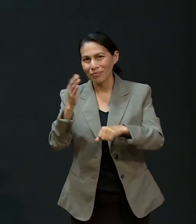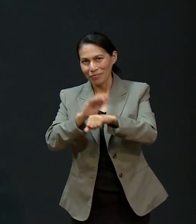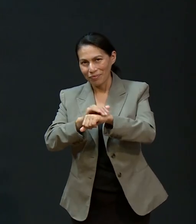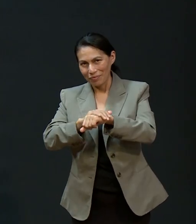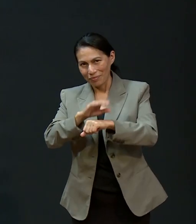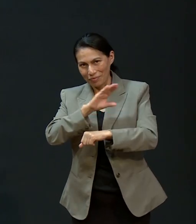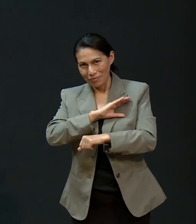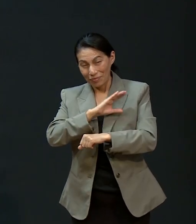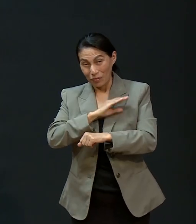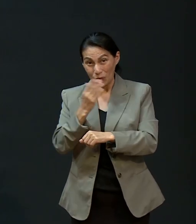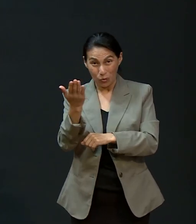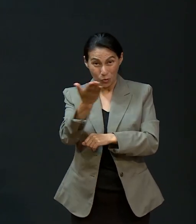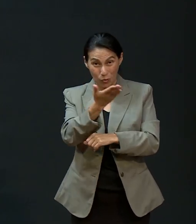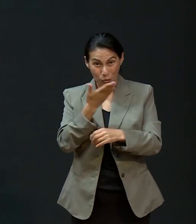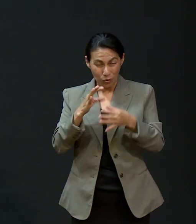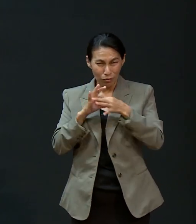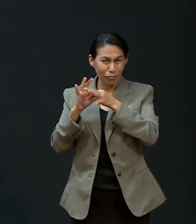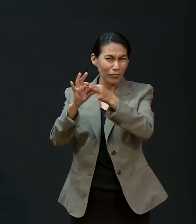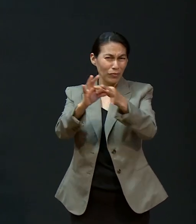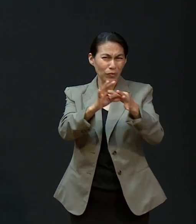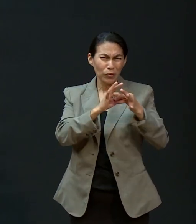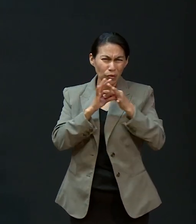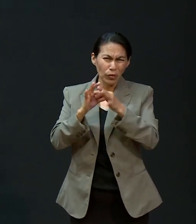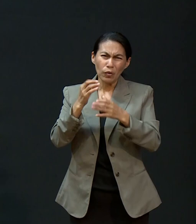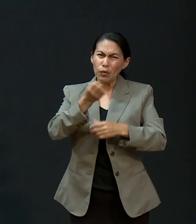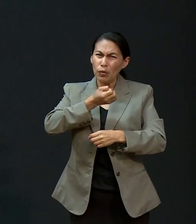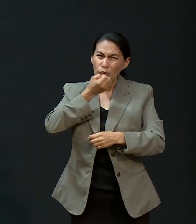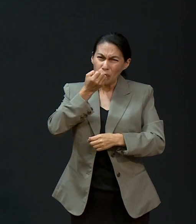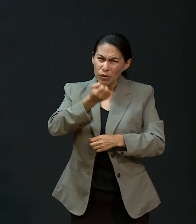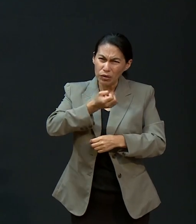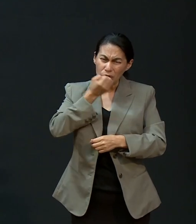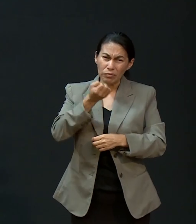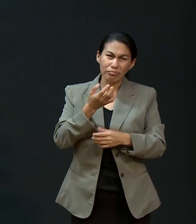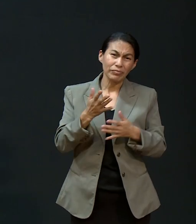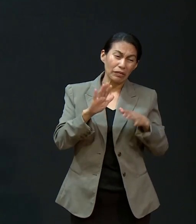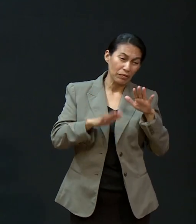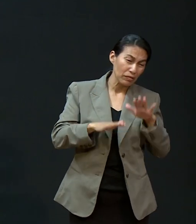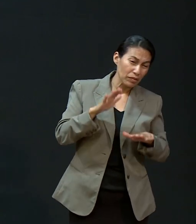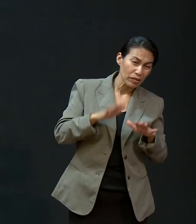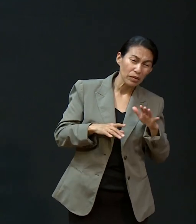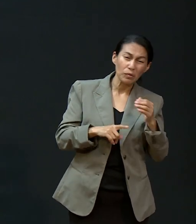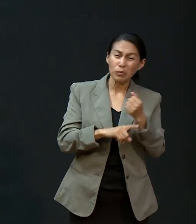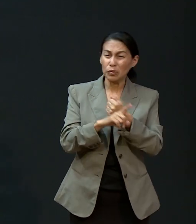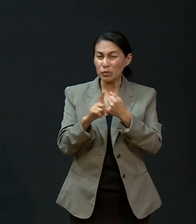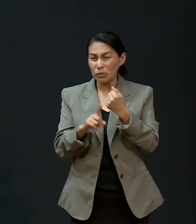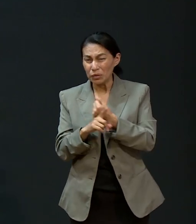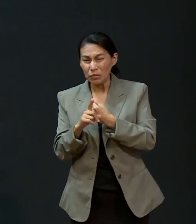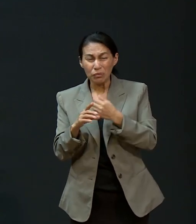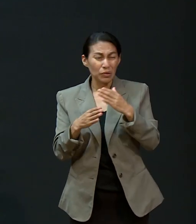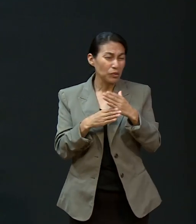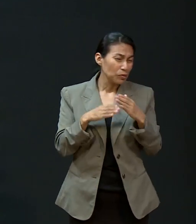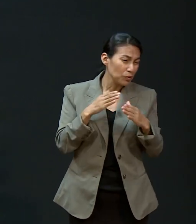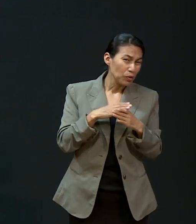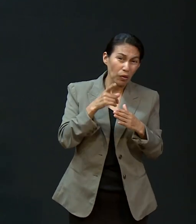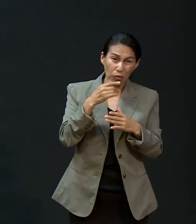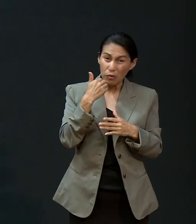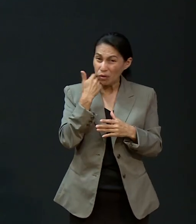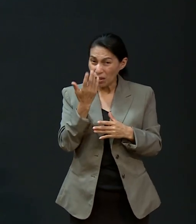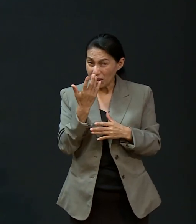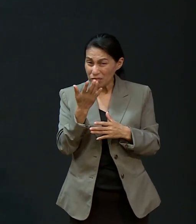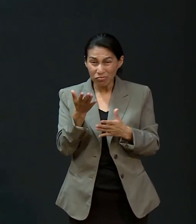debemos mantenernos unidos en oración y perseverar, aunque las circunstancias no sean las que tú